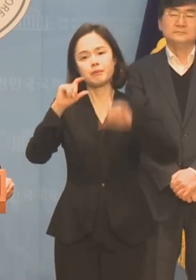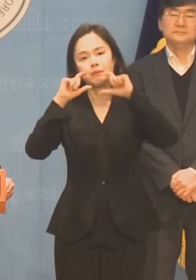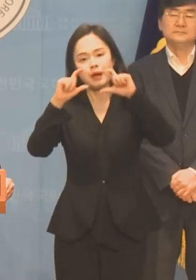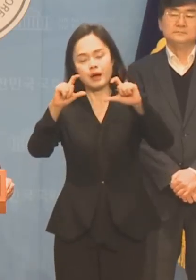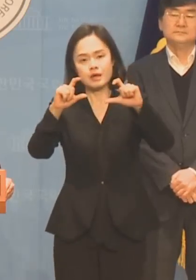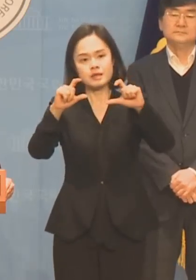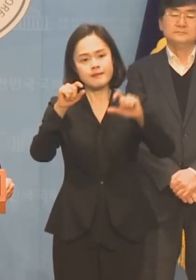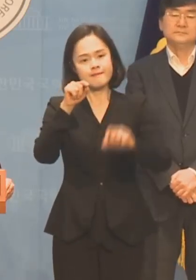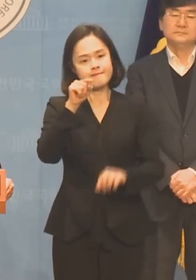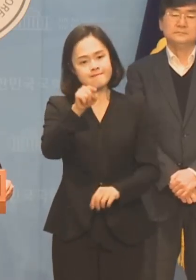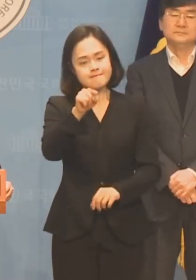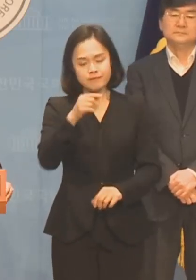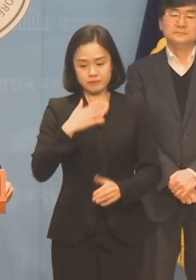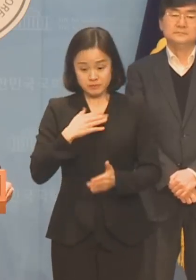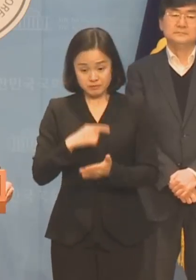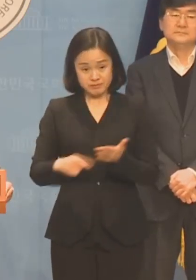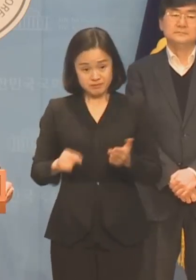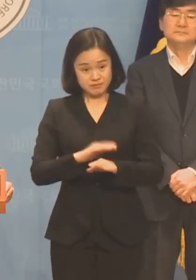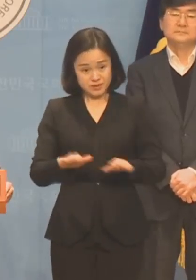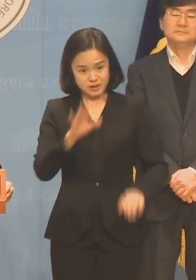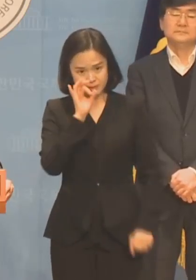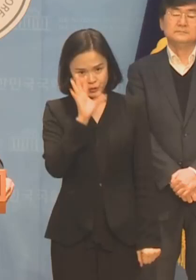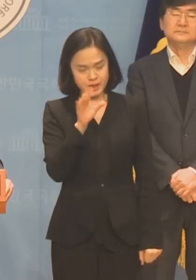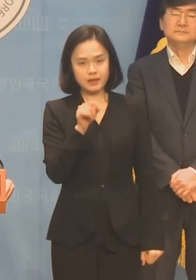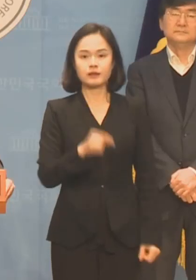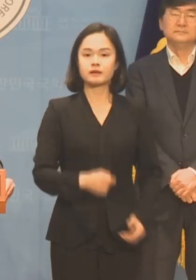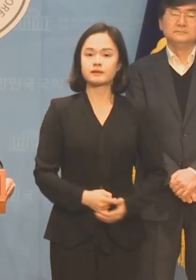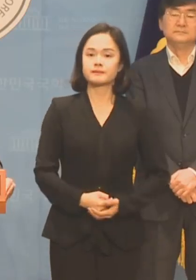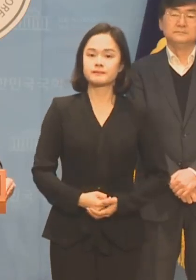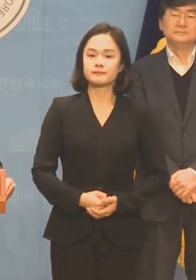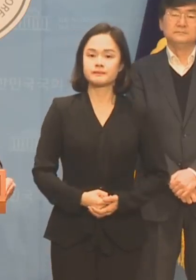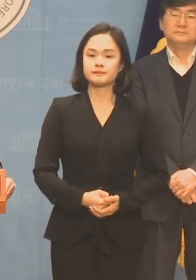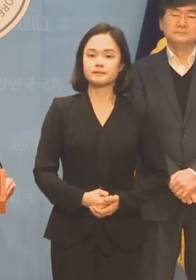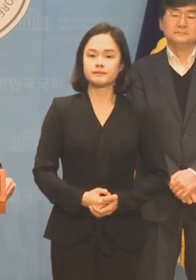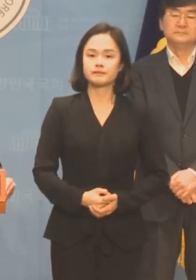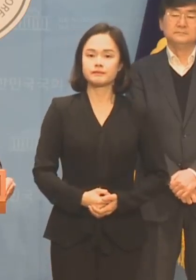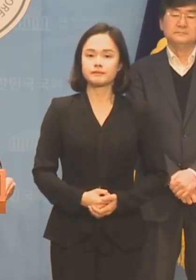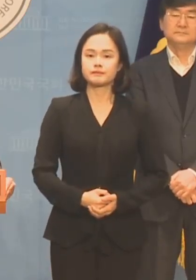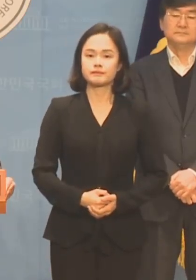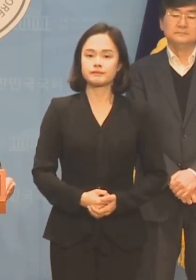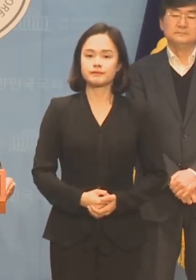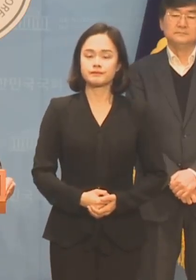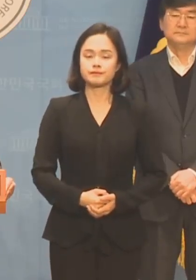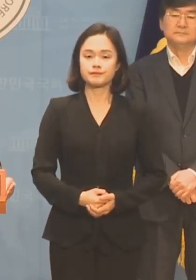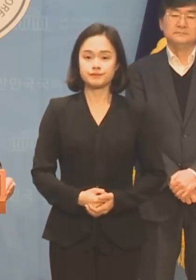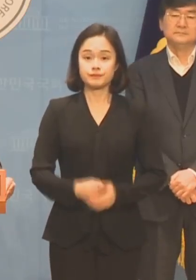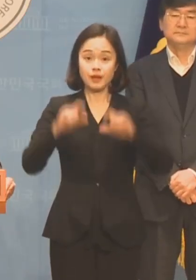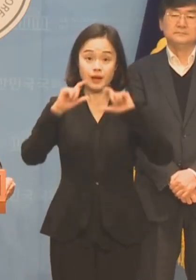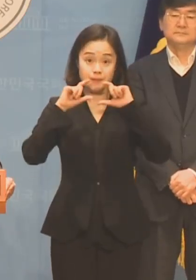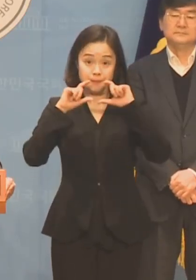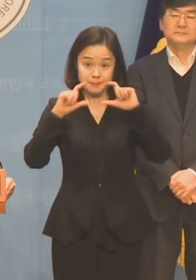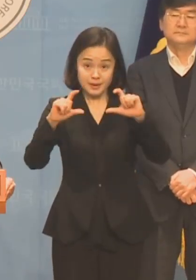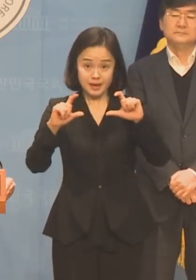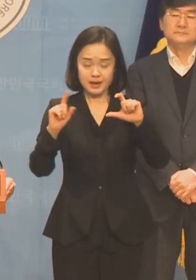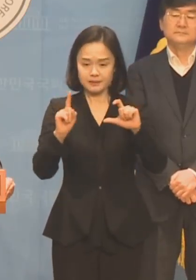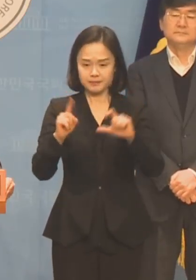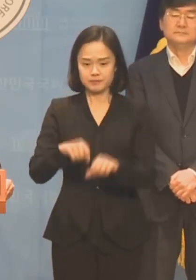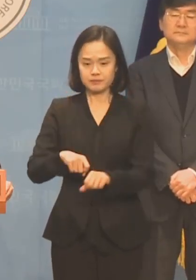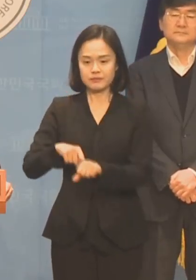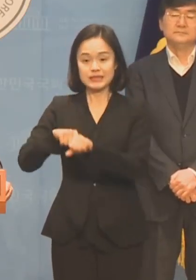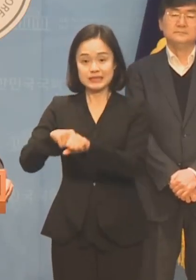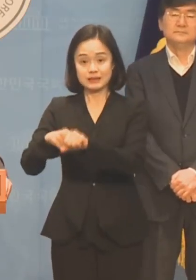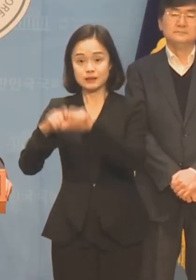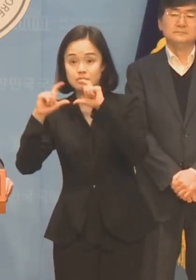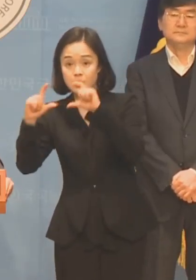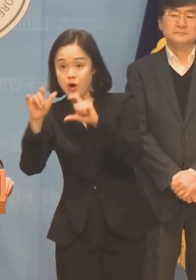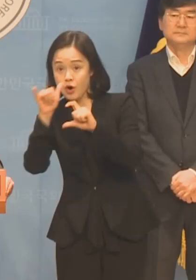생각하고요. 지금 벌금형과 징역형의 차이는 큽니다. 과거